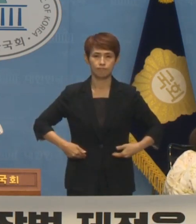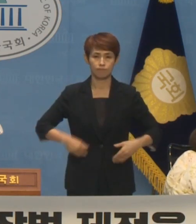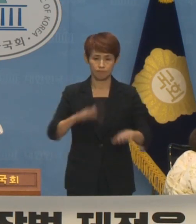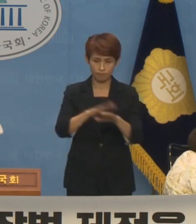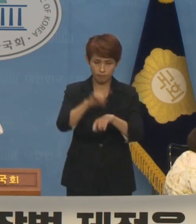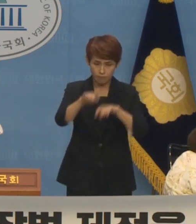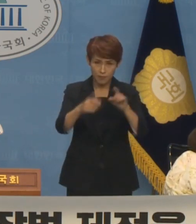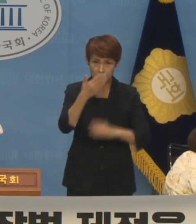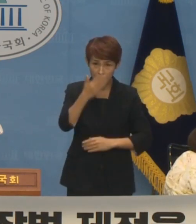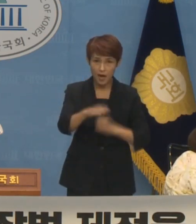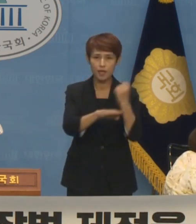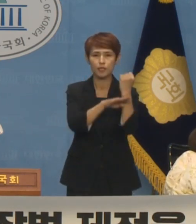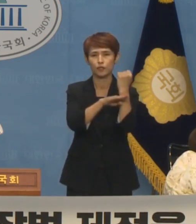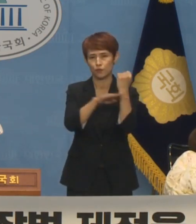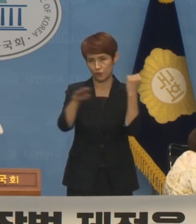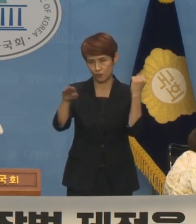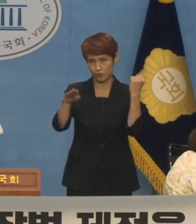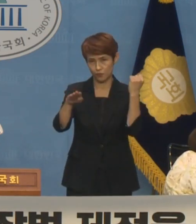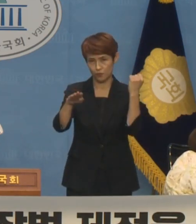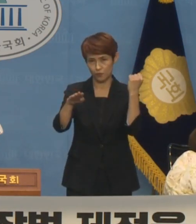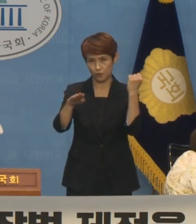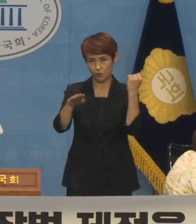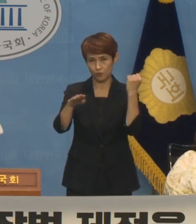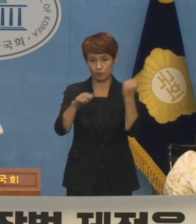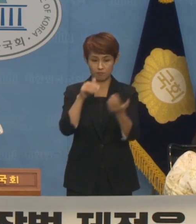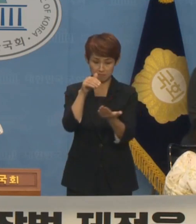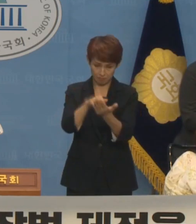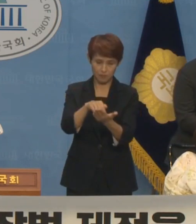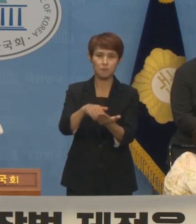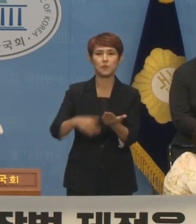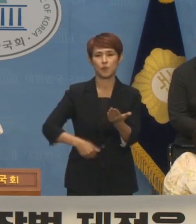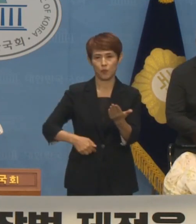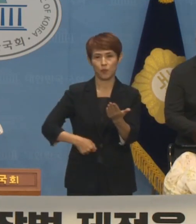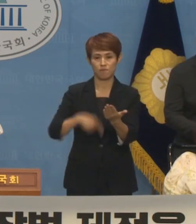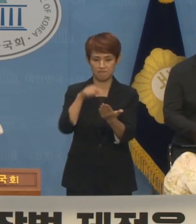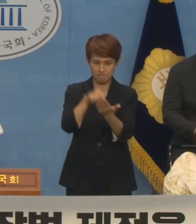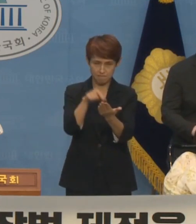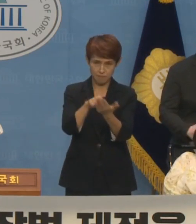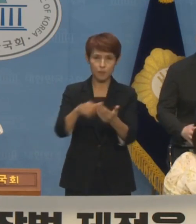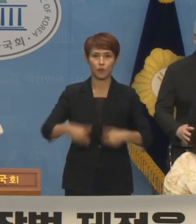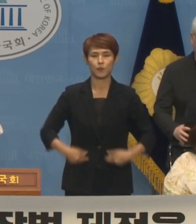수 있는 기준과 근거가 제시되어야 한다.